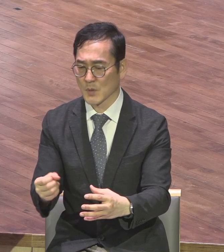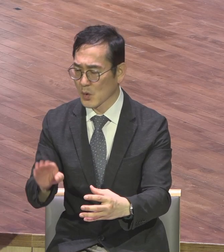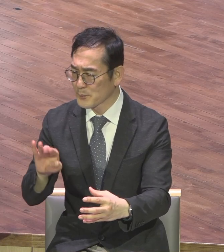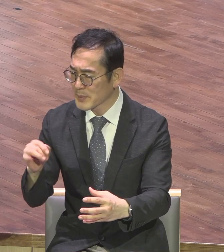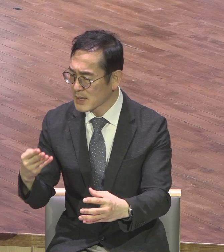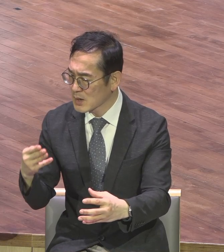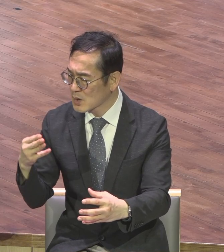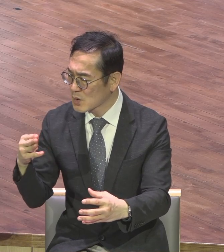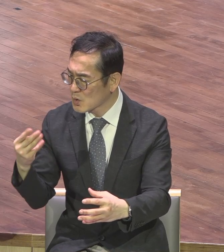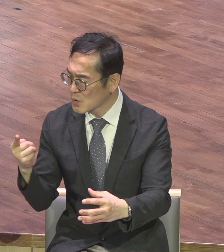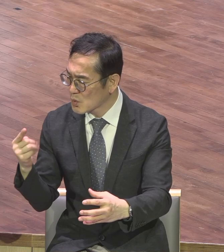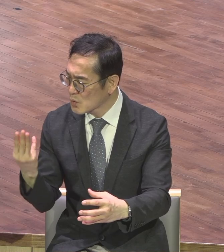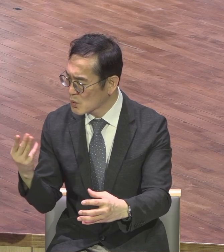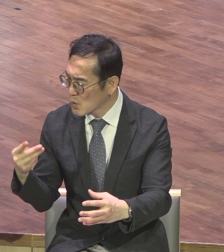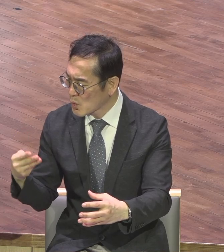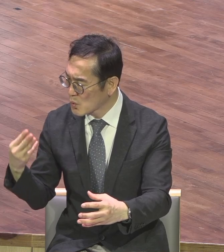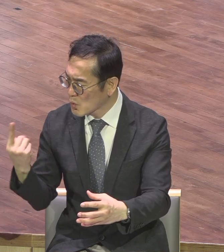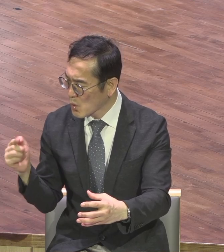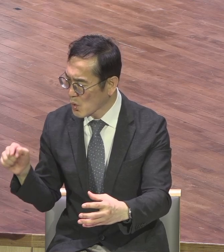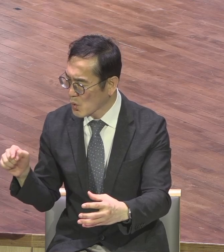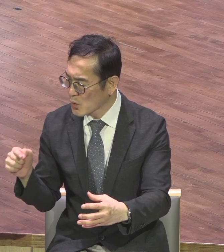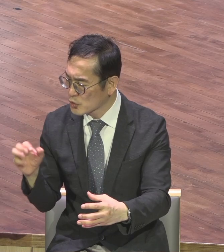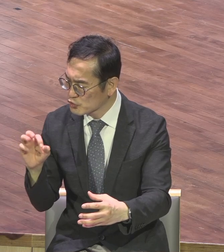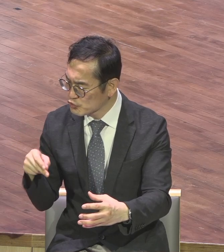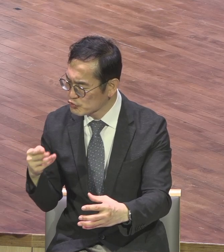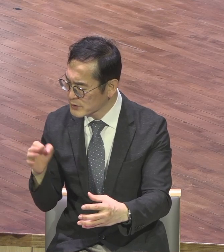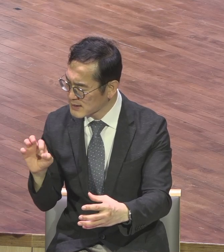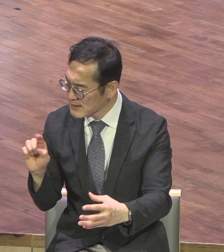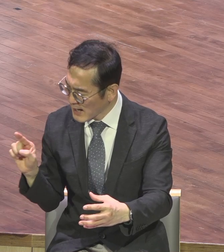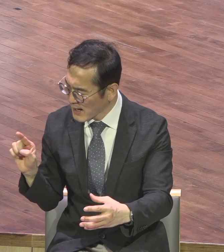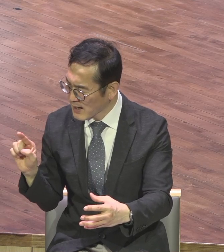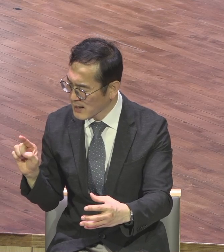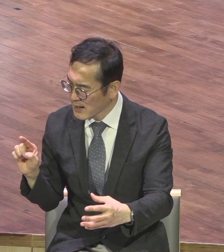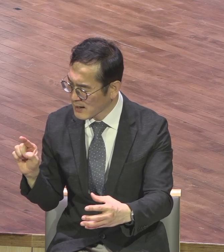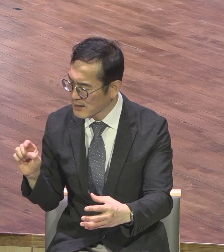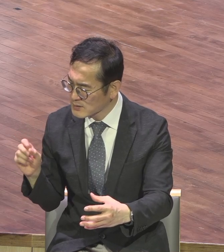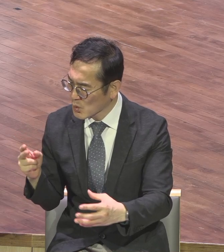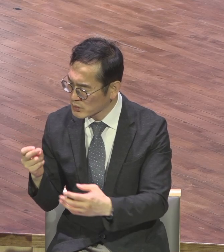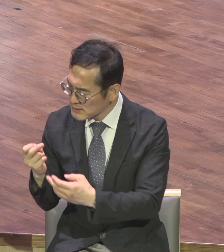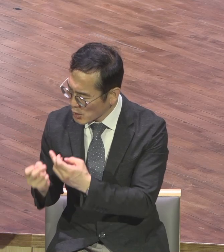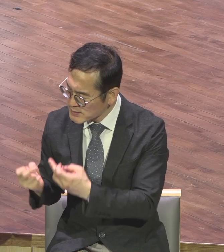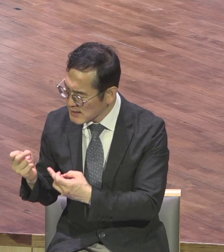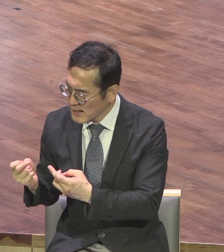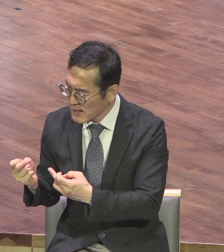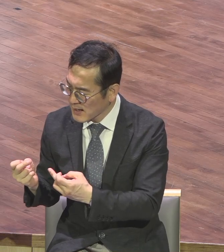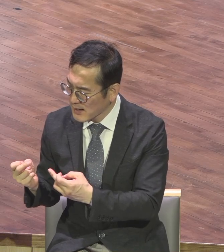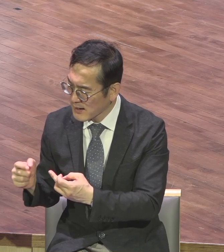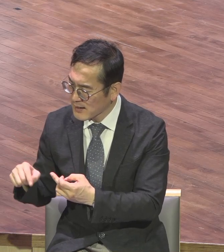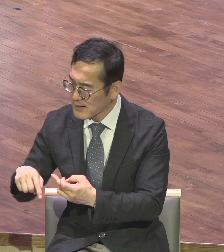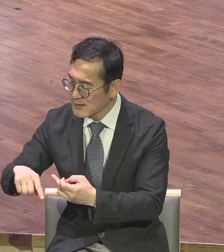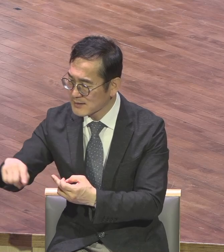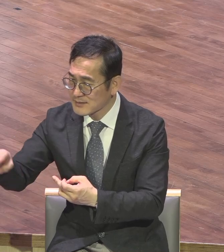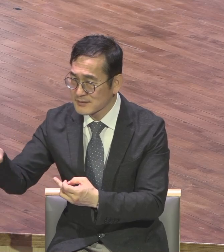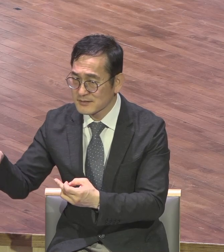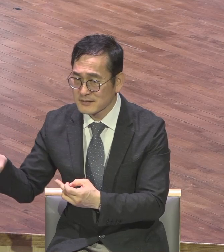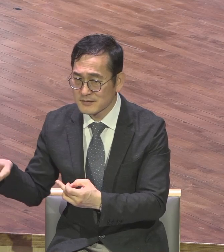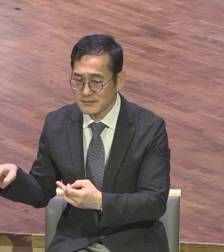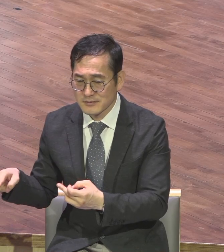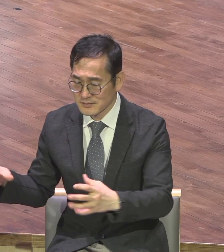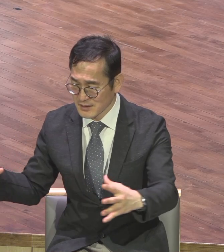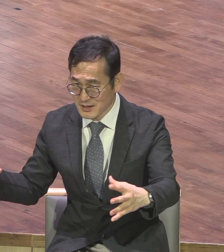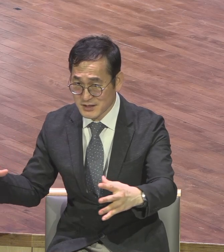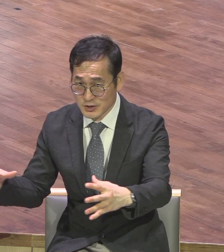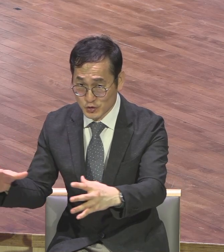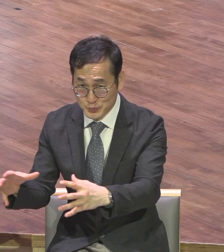빌롤로고와 유리아와 또 네레오와 그 자매와 올룸바와 그들과 함께 있는 모든 성도의 그룹입니다.